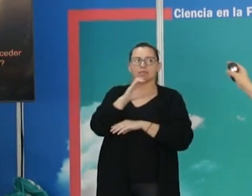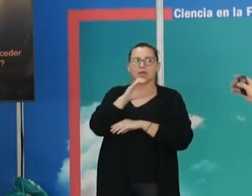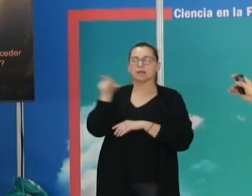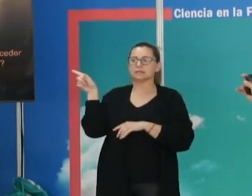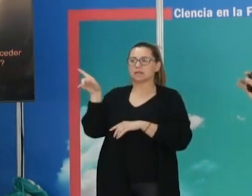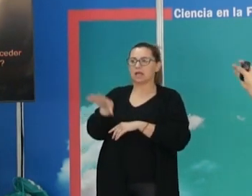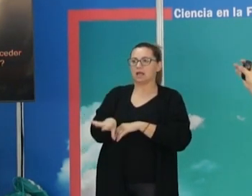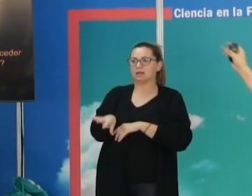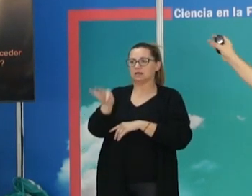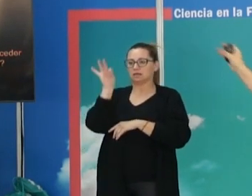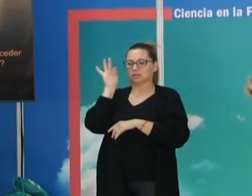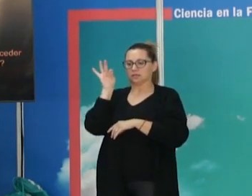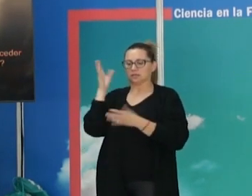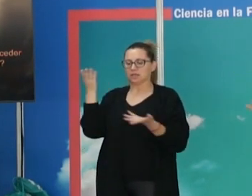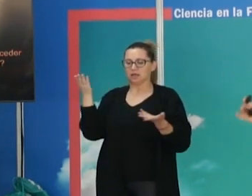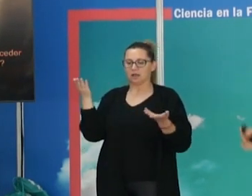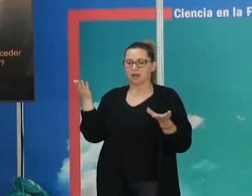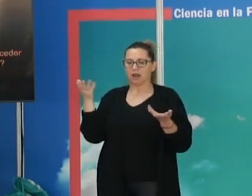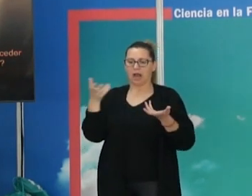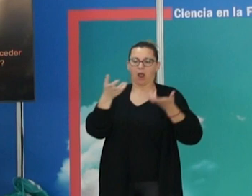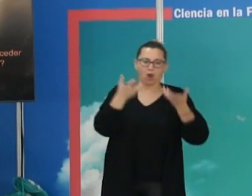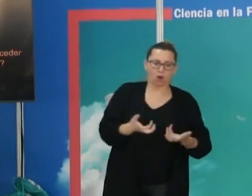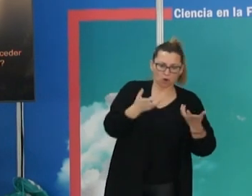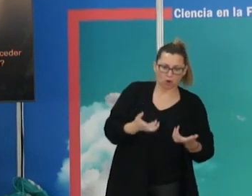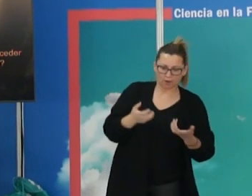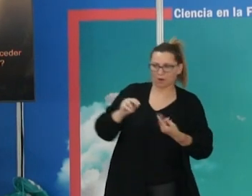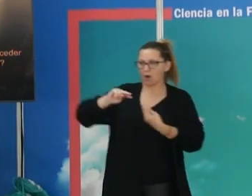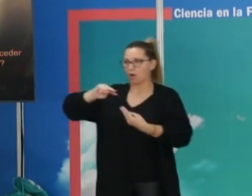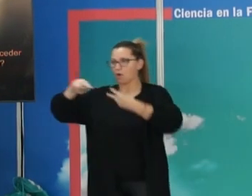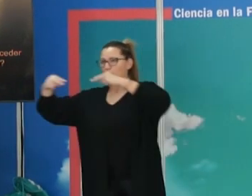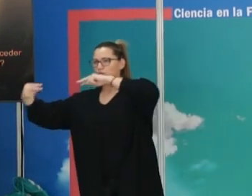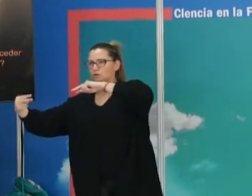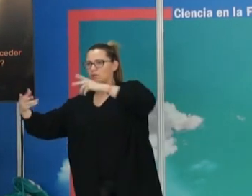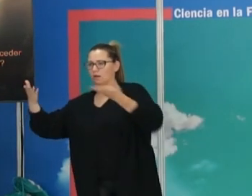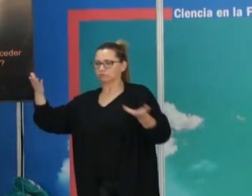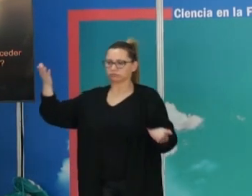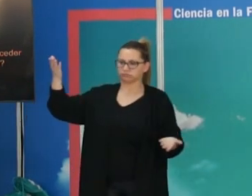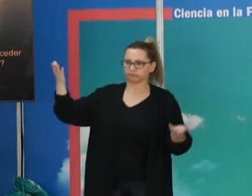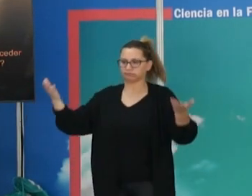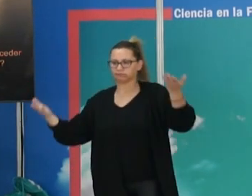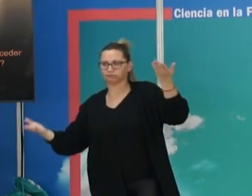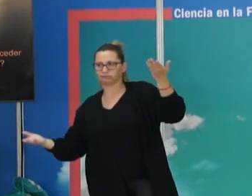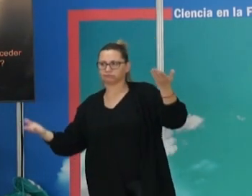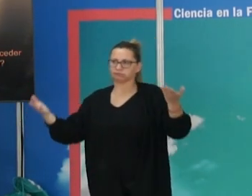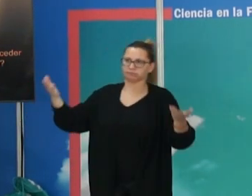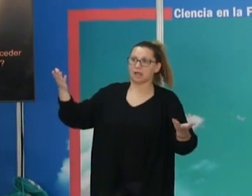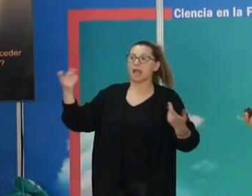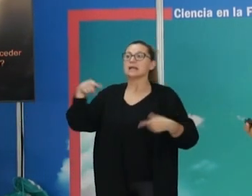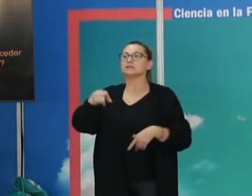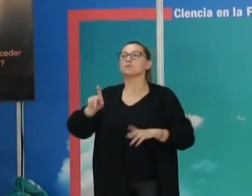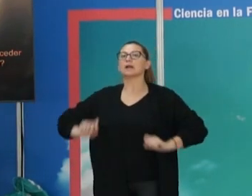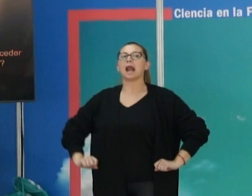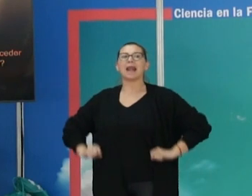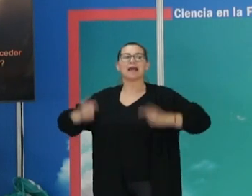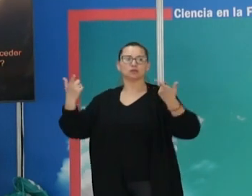esta decisión de si le da más peso a las gónadas o a los cromosomas, está tomando una decisión que la naturaleza no nos está